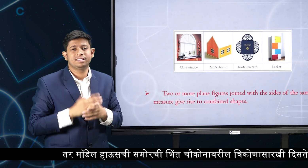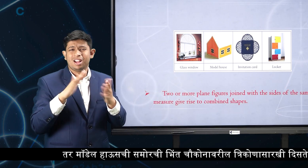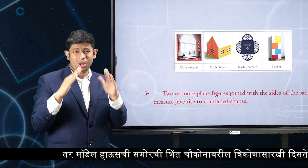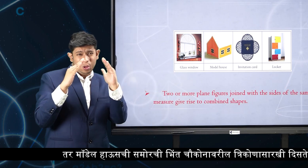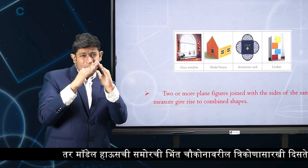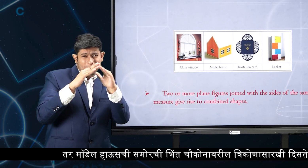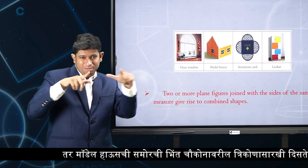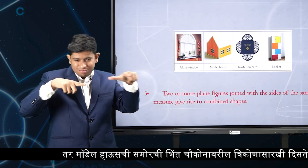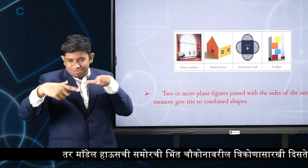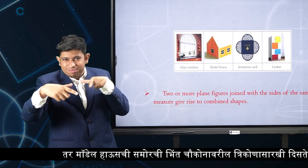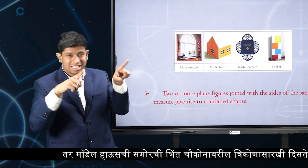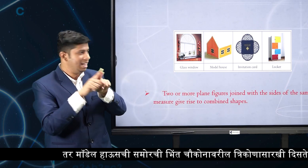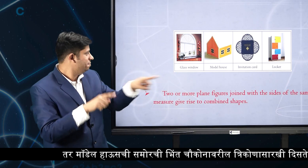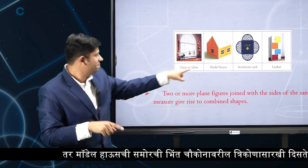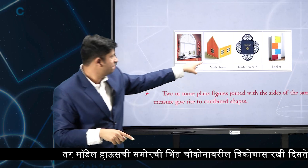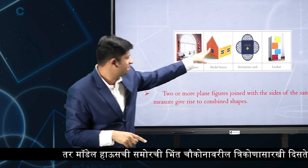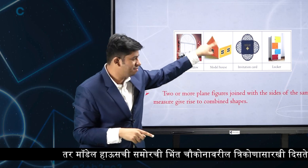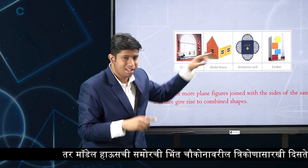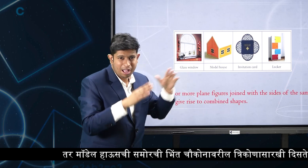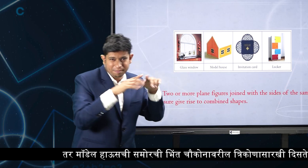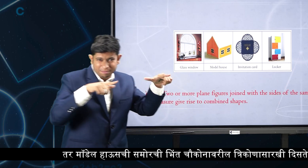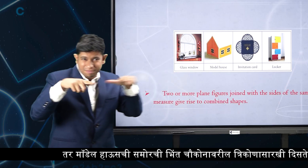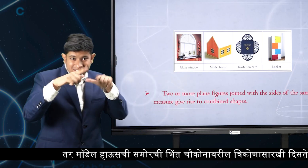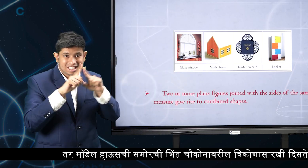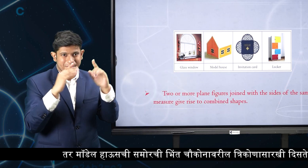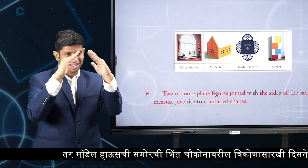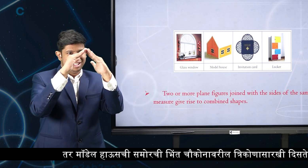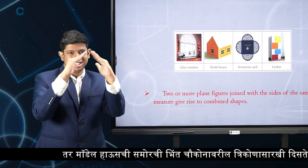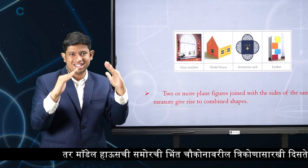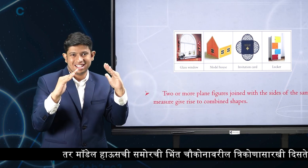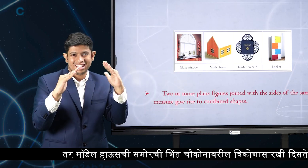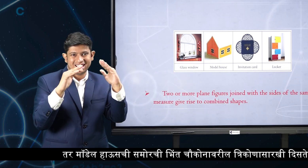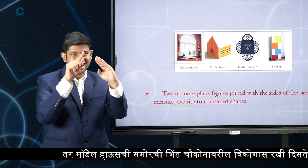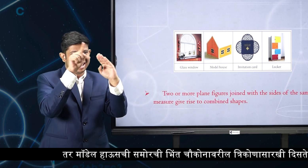तर मॉडेल हाऊसची समोरची भिंत चौकोनावरील त्रिकोणासारखी दिसते.